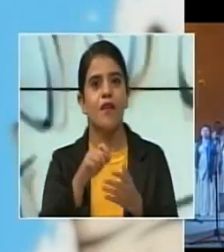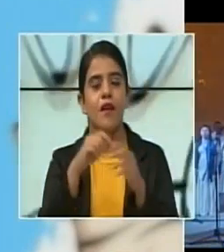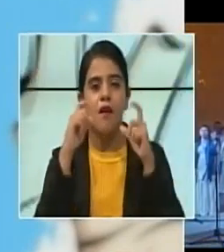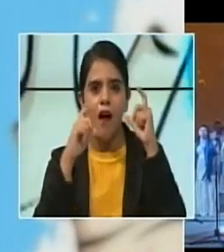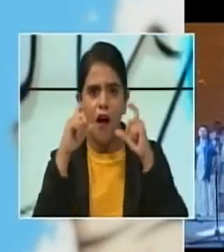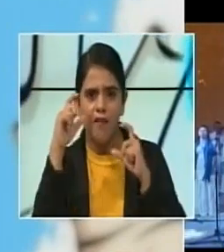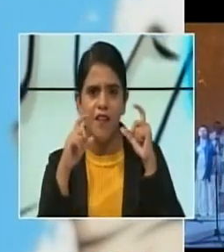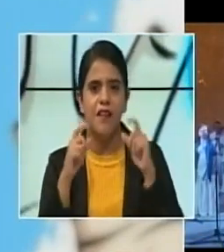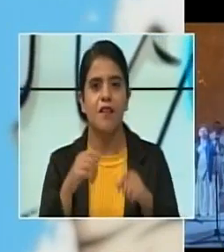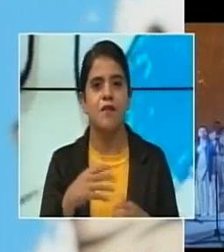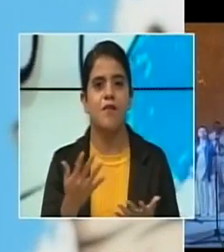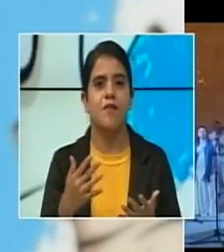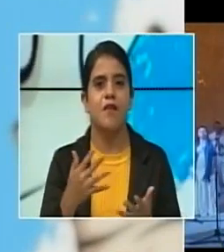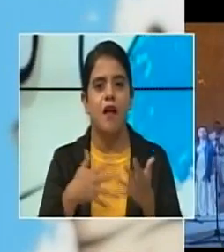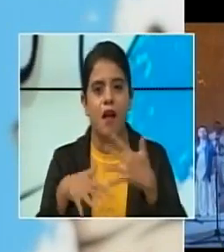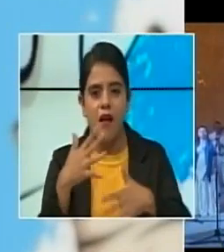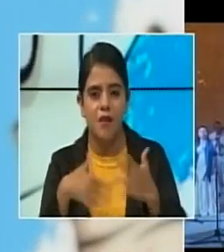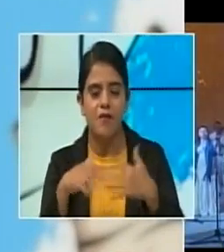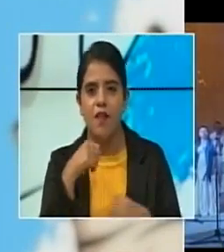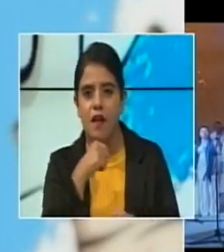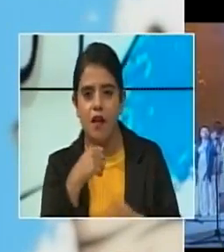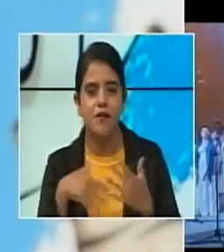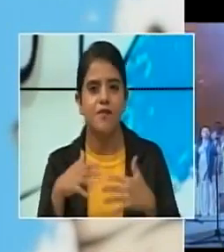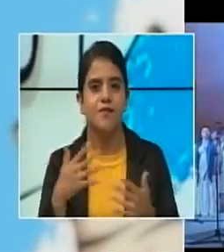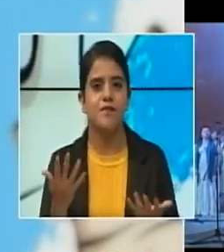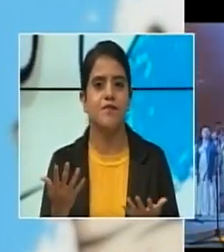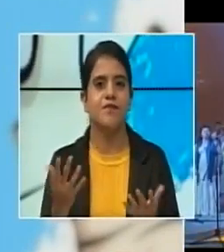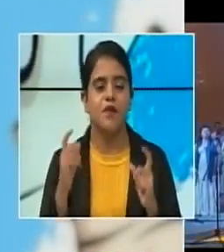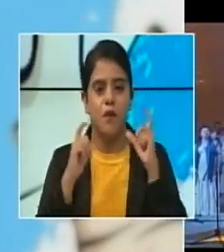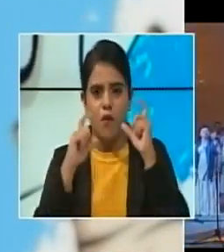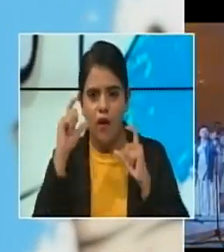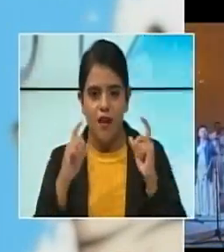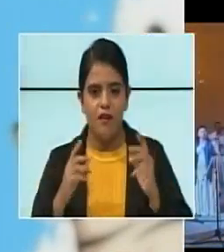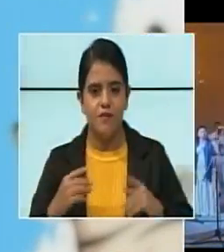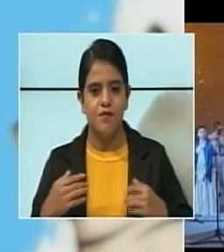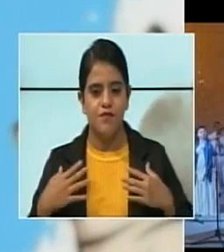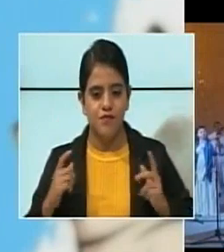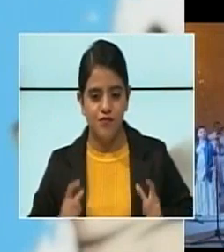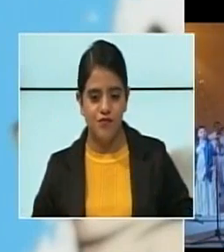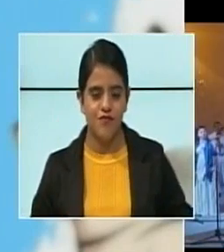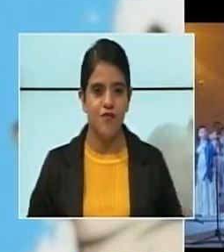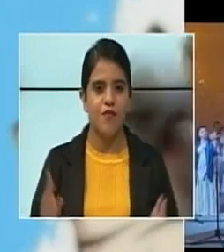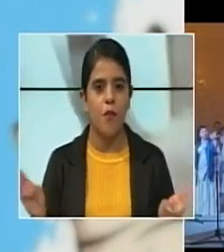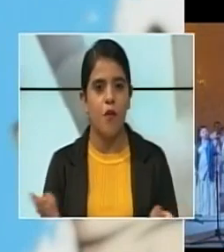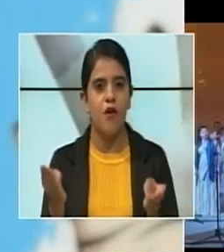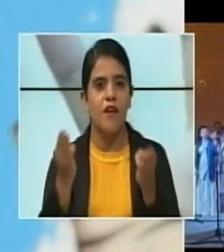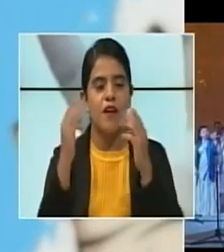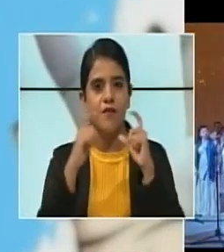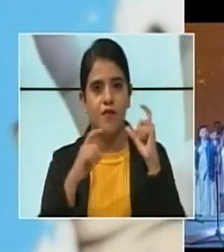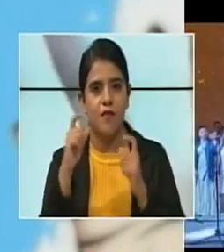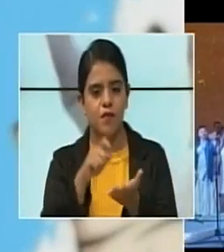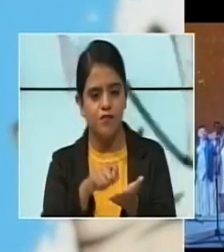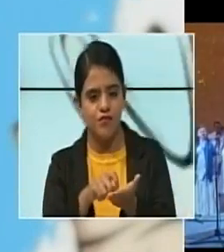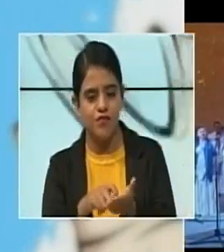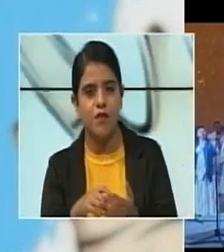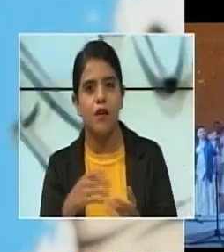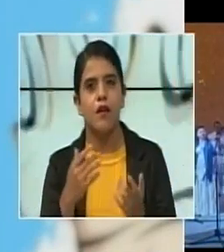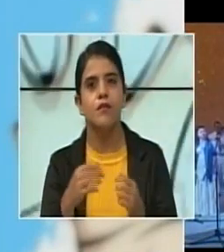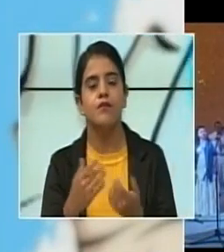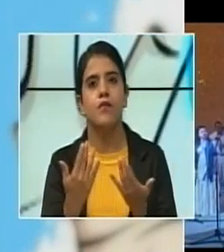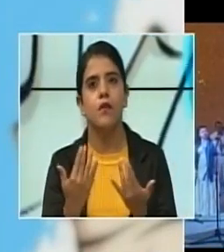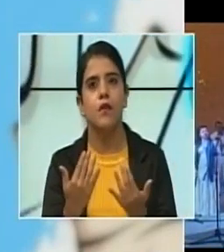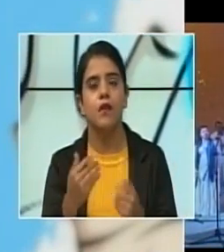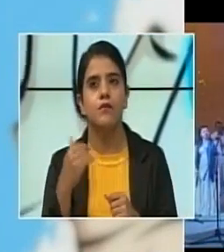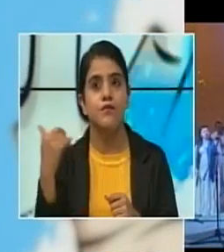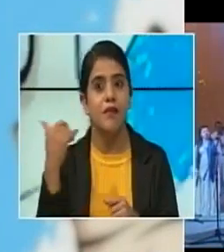casting. Entonces me hicieron un examen, ¿verdad? Una terna, examen en gestos,